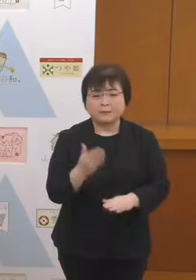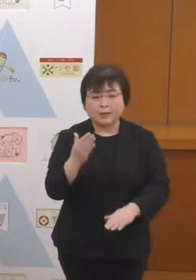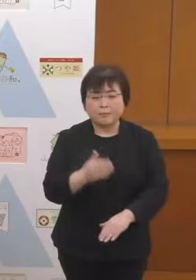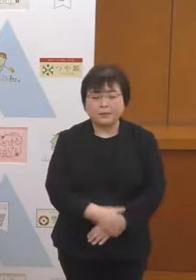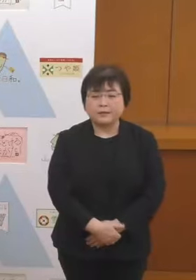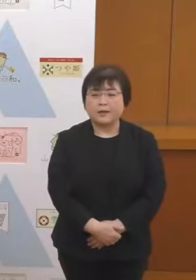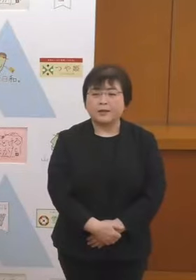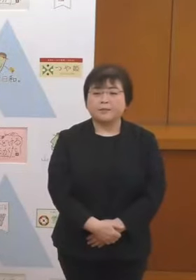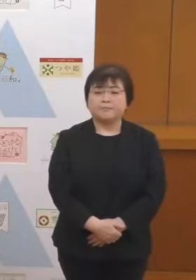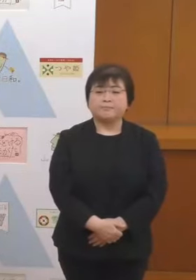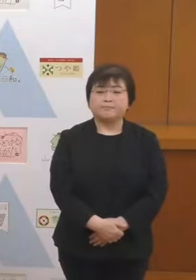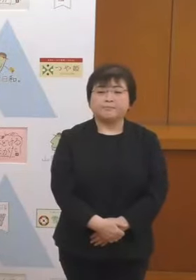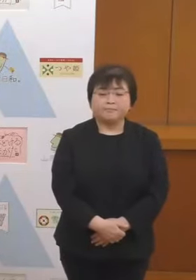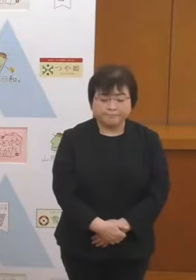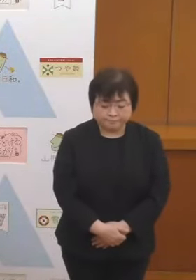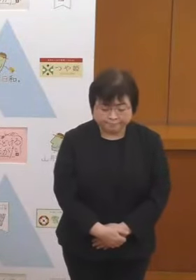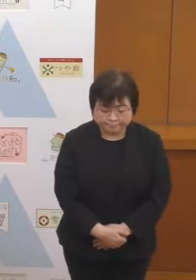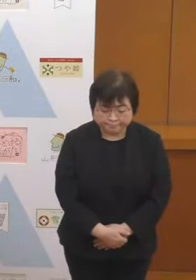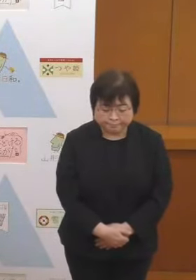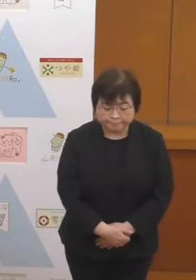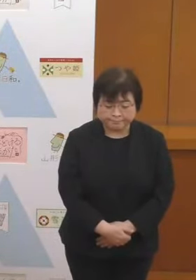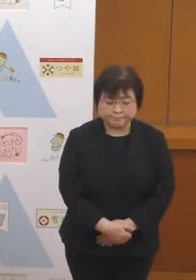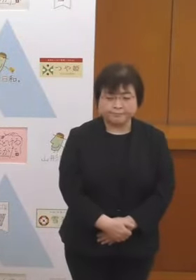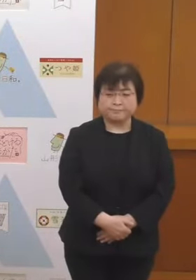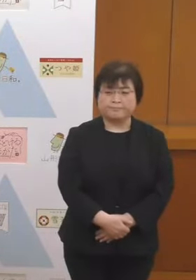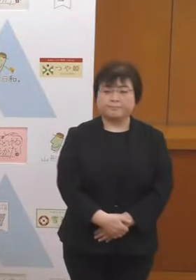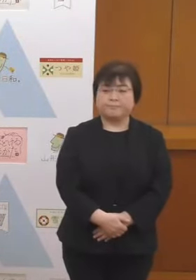ございましたありがとうございました